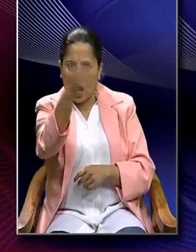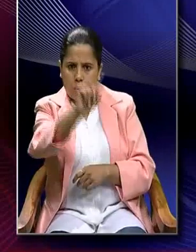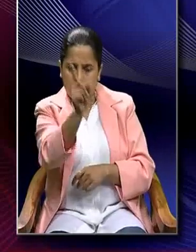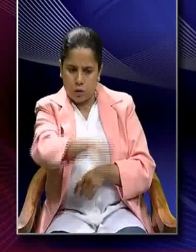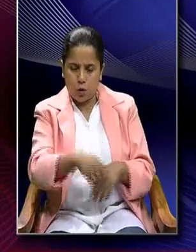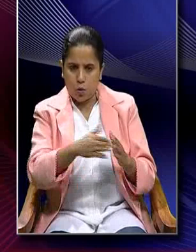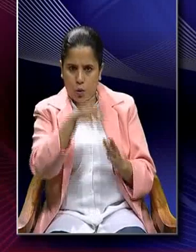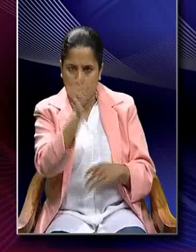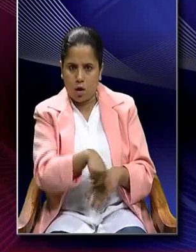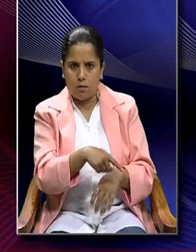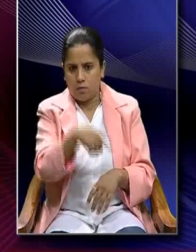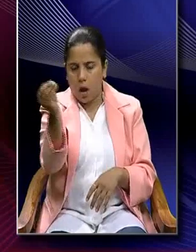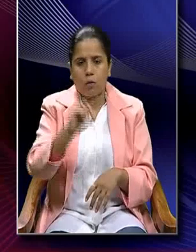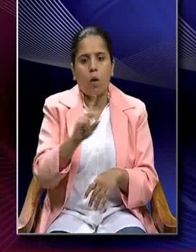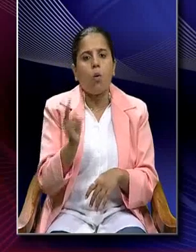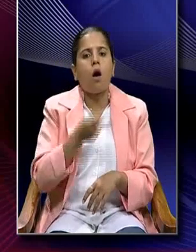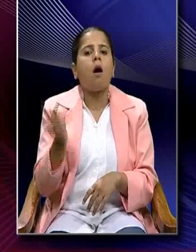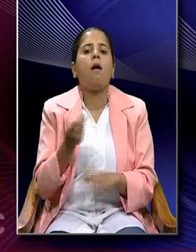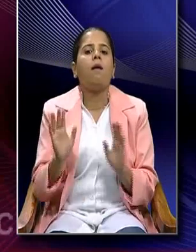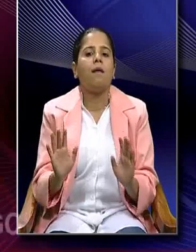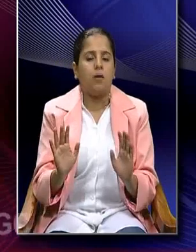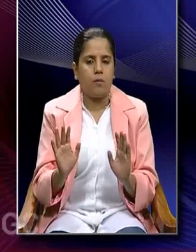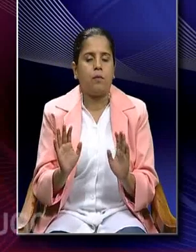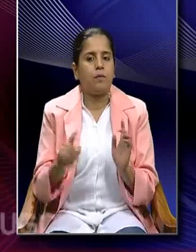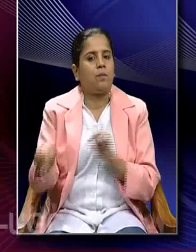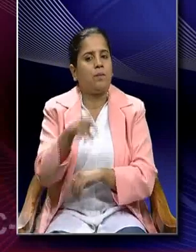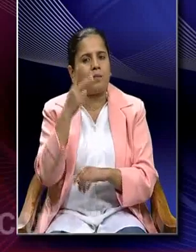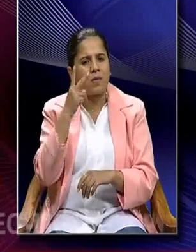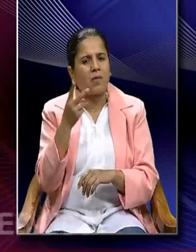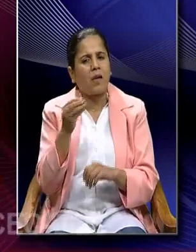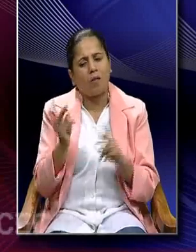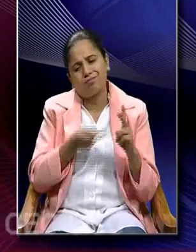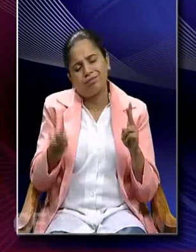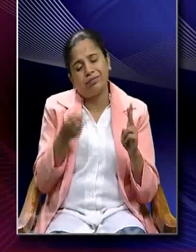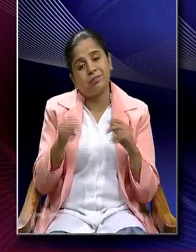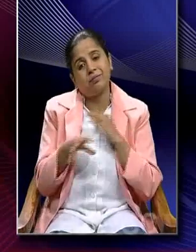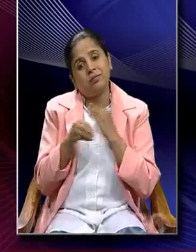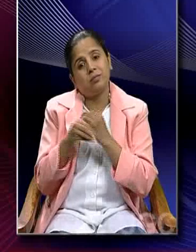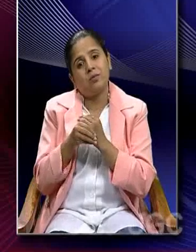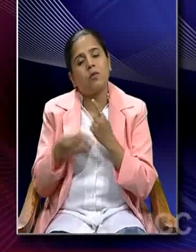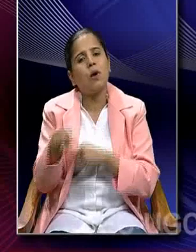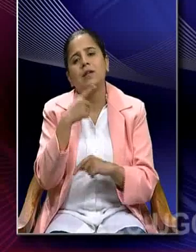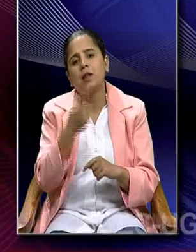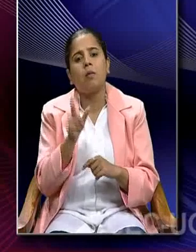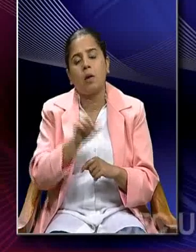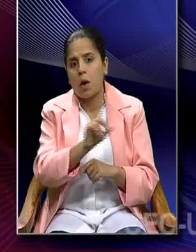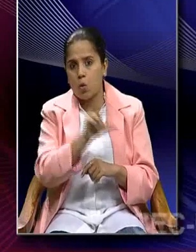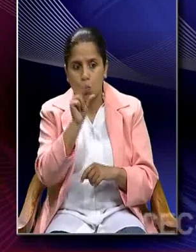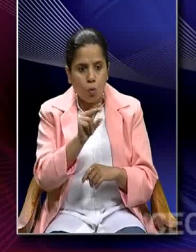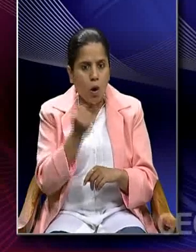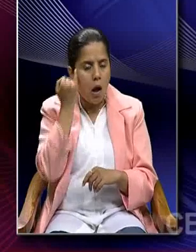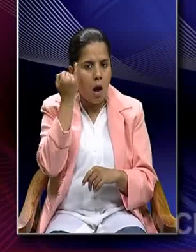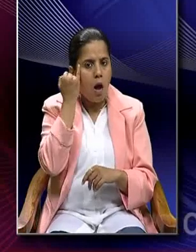जाना नहीं चाहिए, etc. So you have a conglomeration, or what we say,